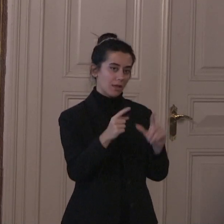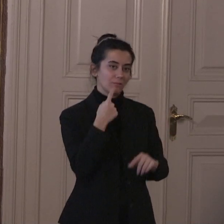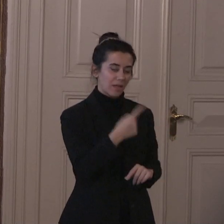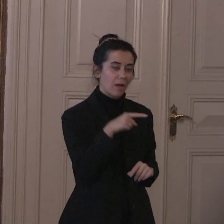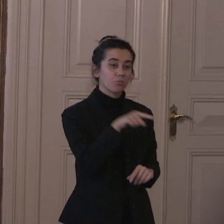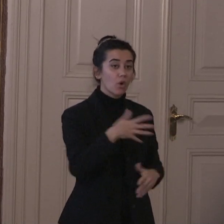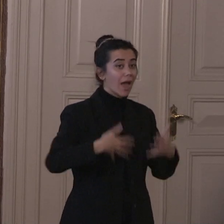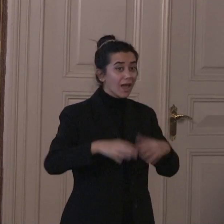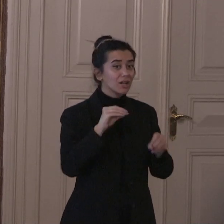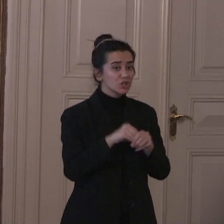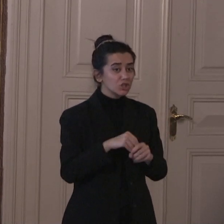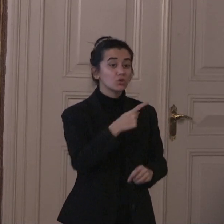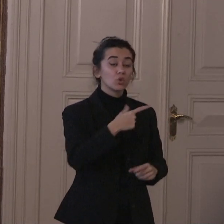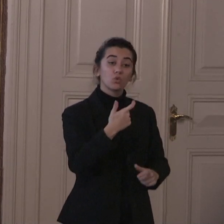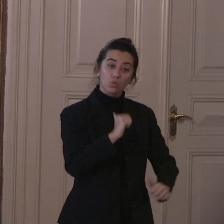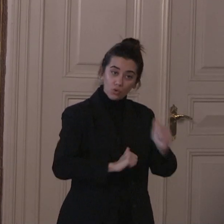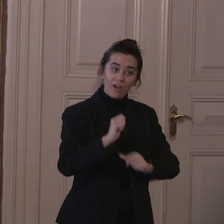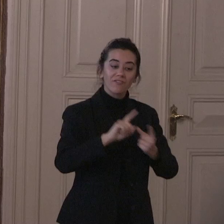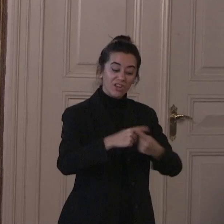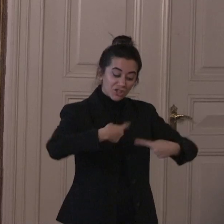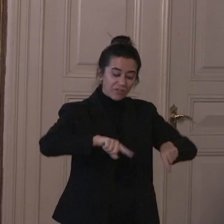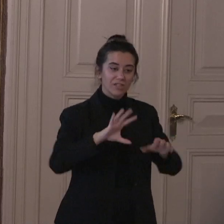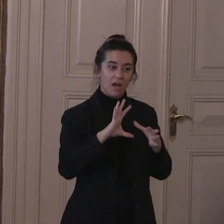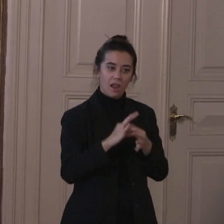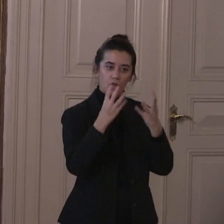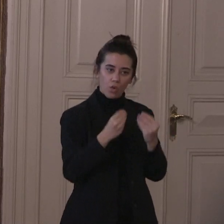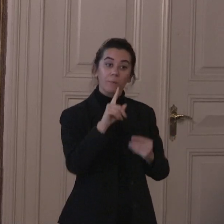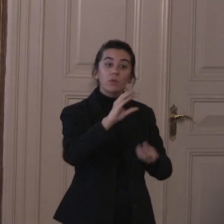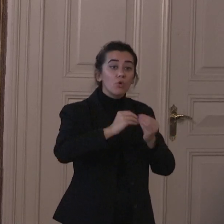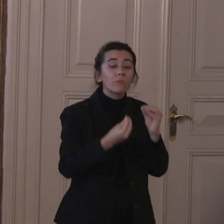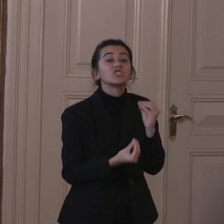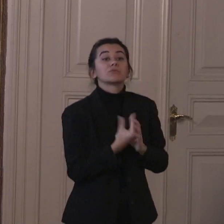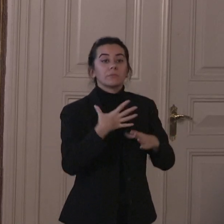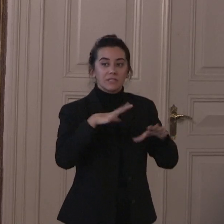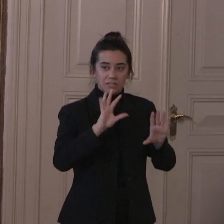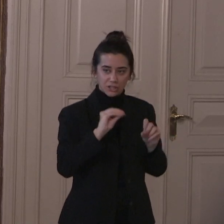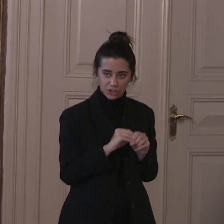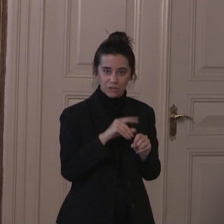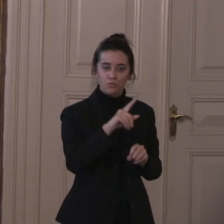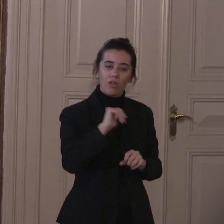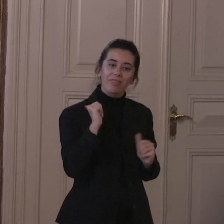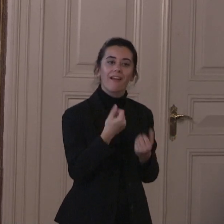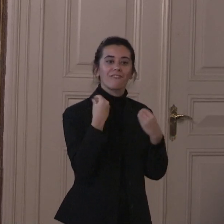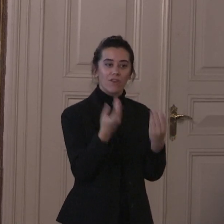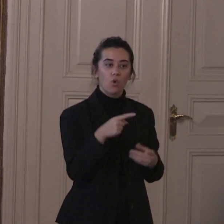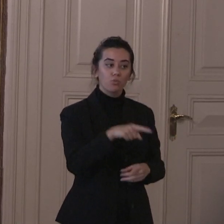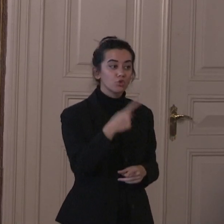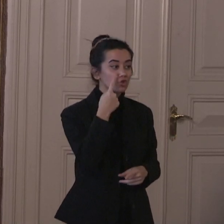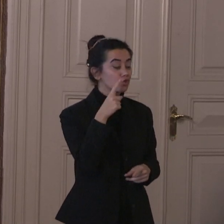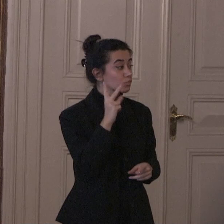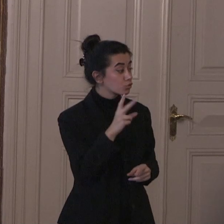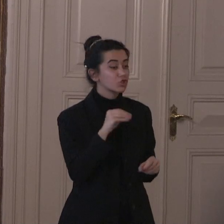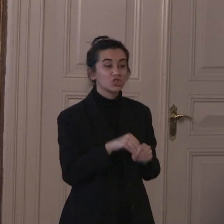birimimizi üniversite içinde ve çevresinde sorun yaşanmamasını her daim önemsemekte, bu bağlamda